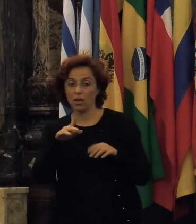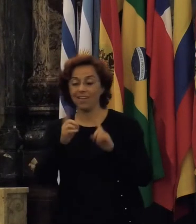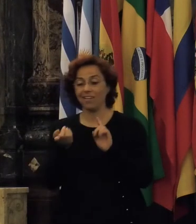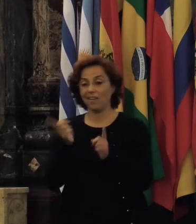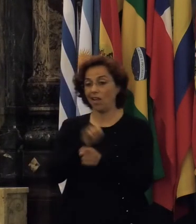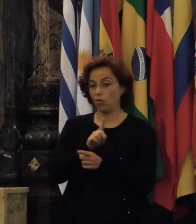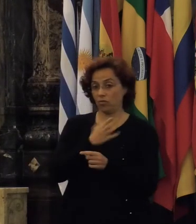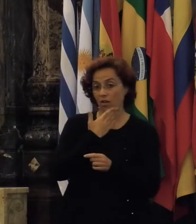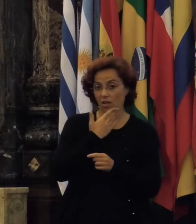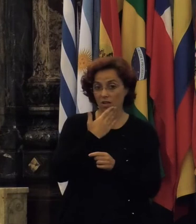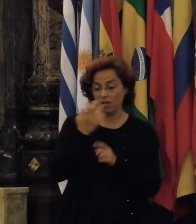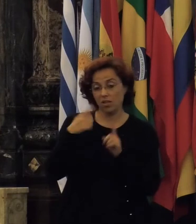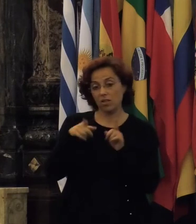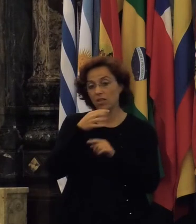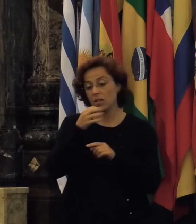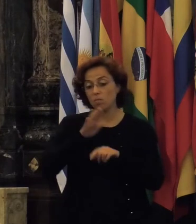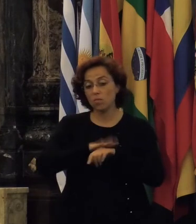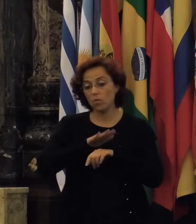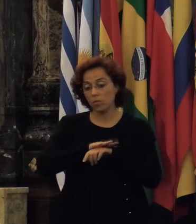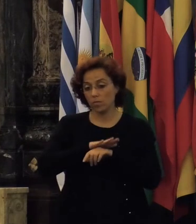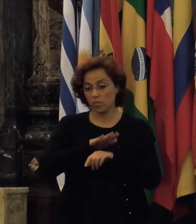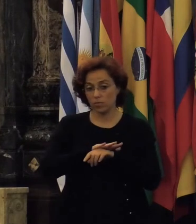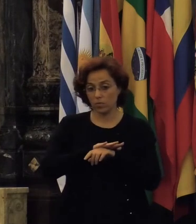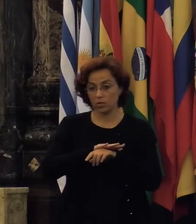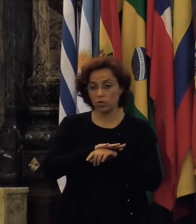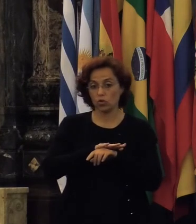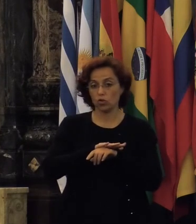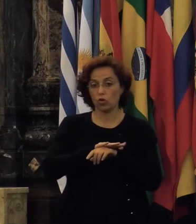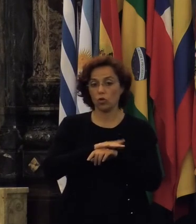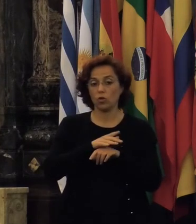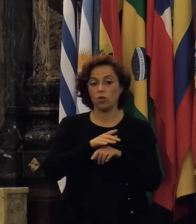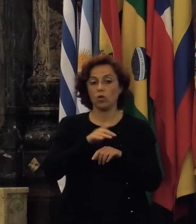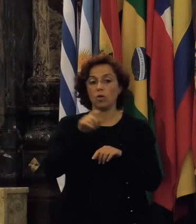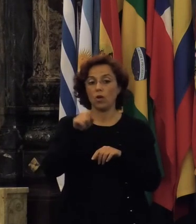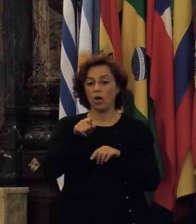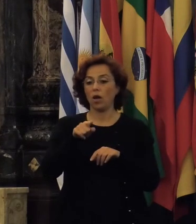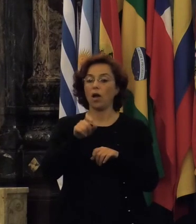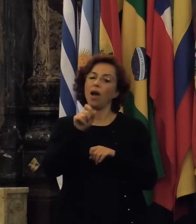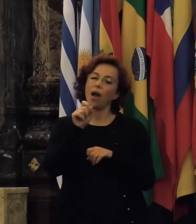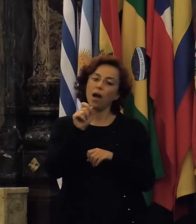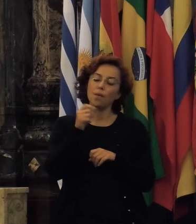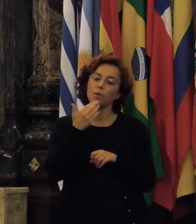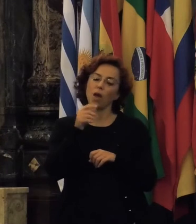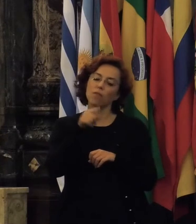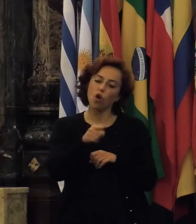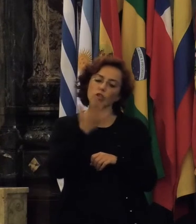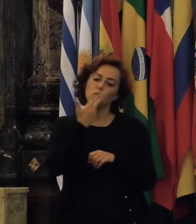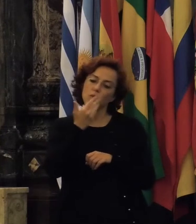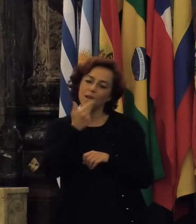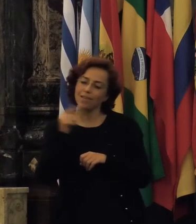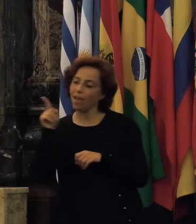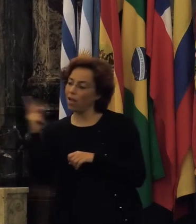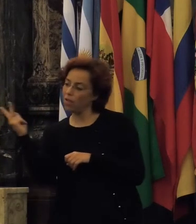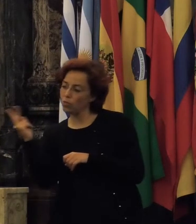otra, que en el momento en el cual se presentaba esta, ¿a vos te gustaría que fulano y mengano